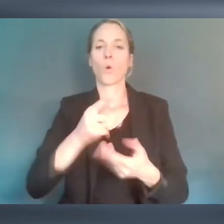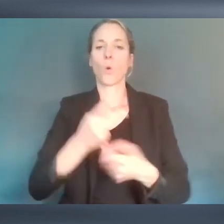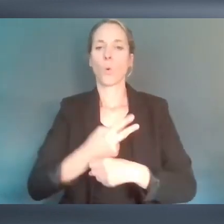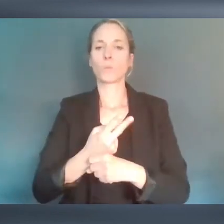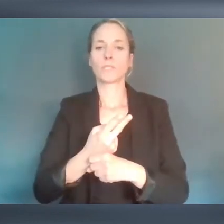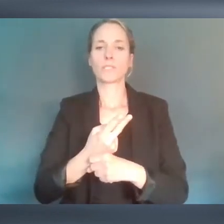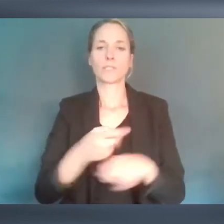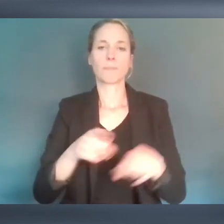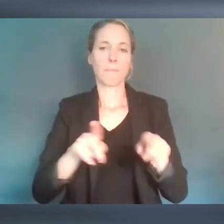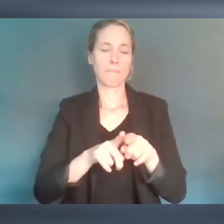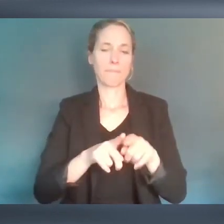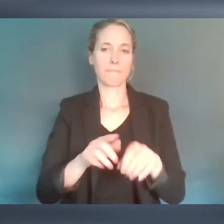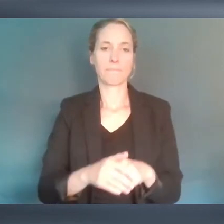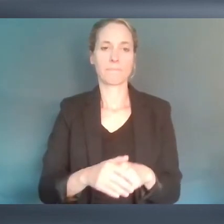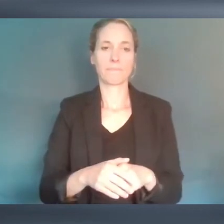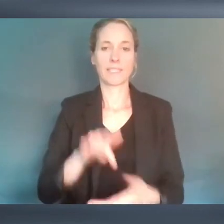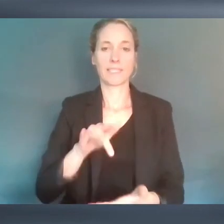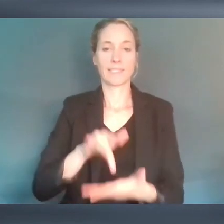l'heure